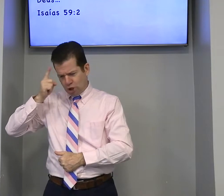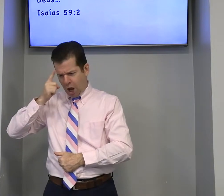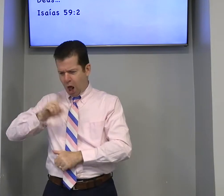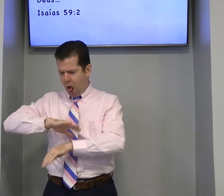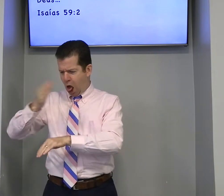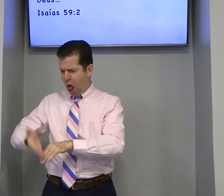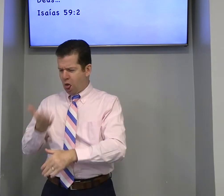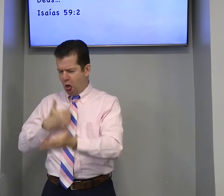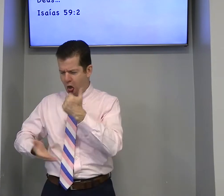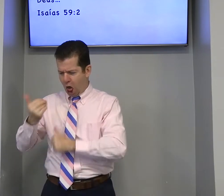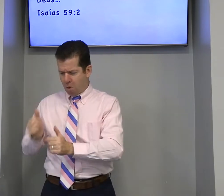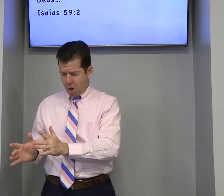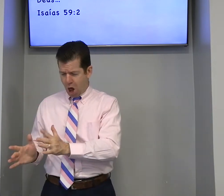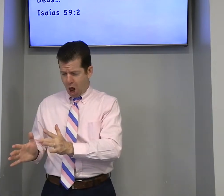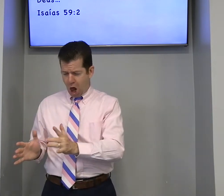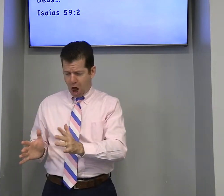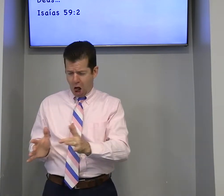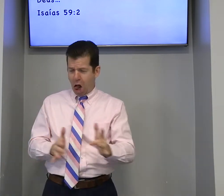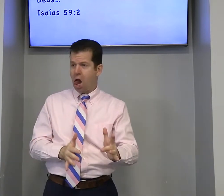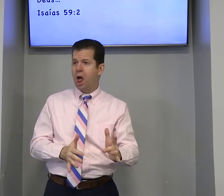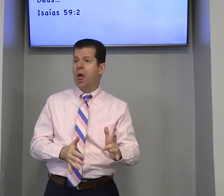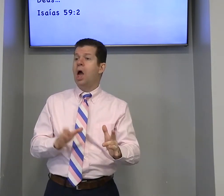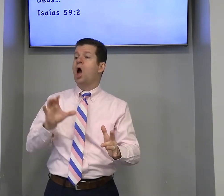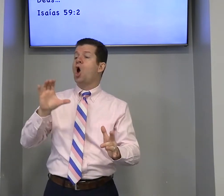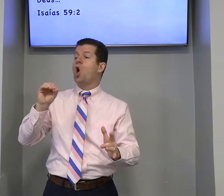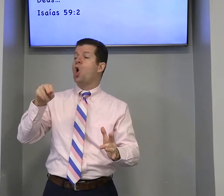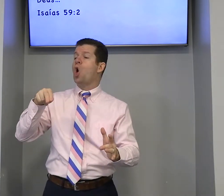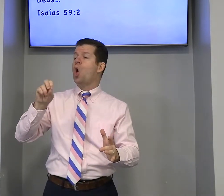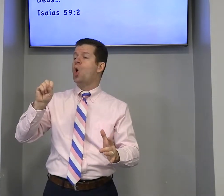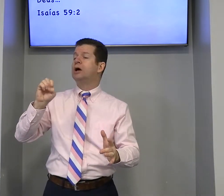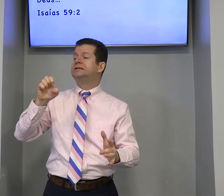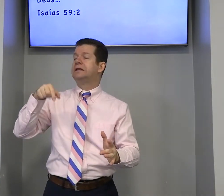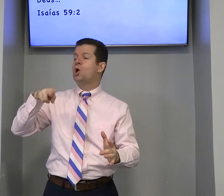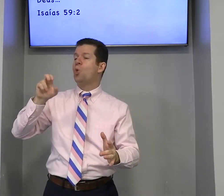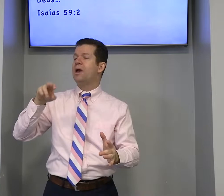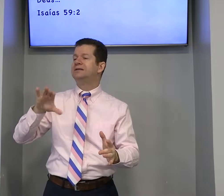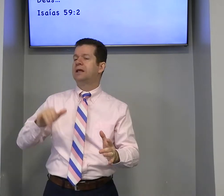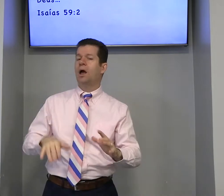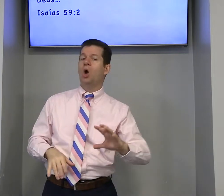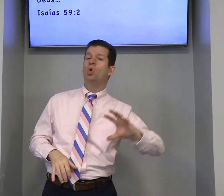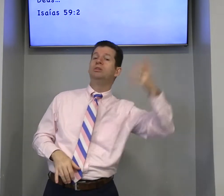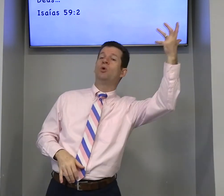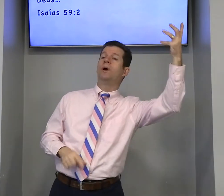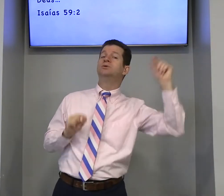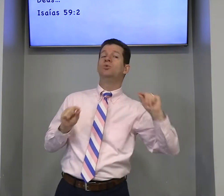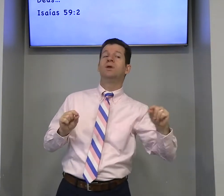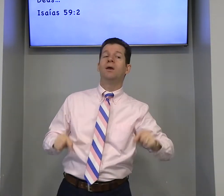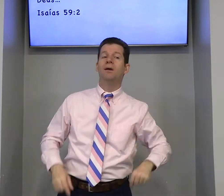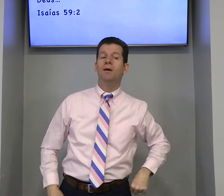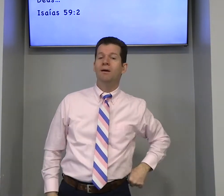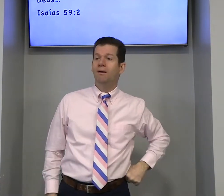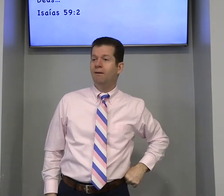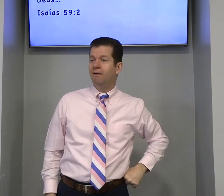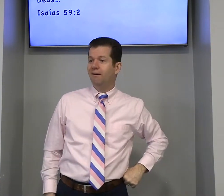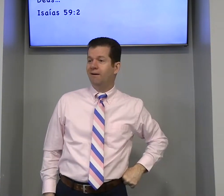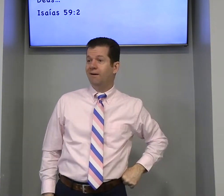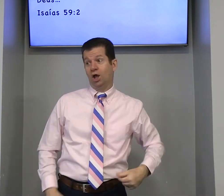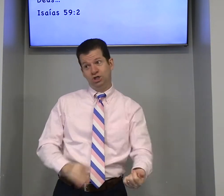doce todos os dias, muito doce, qual é a consequência de comer muito doce todos os